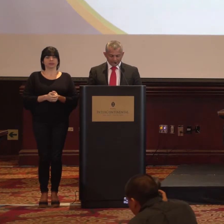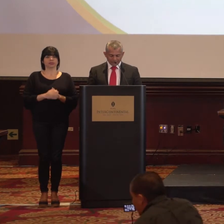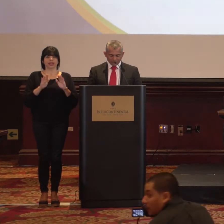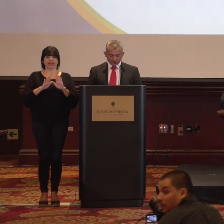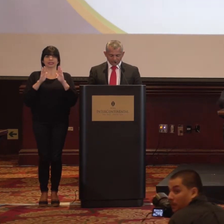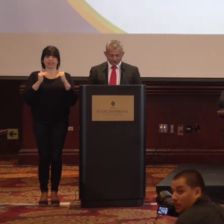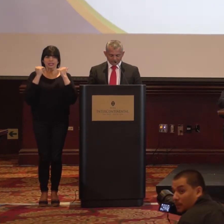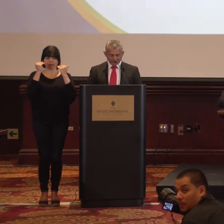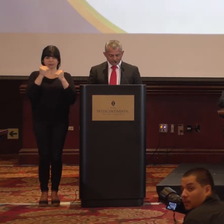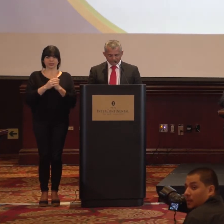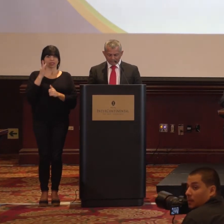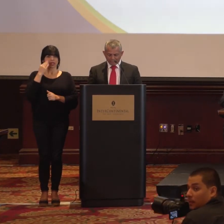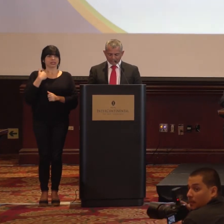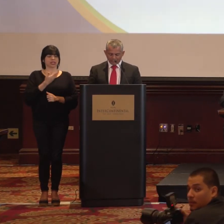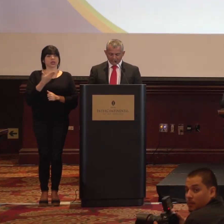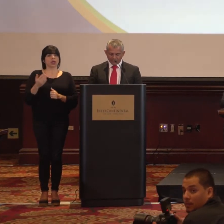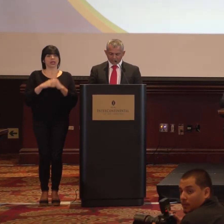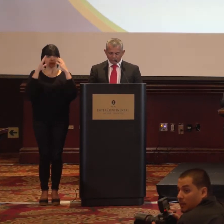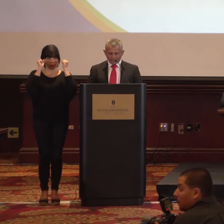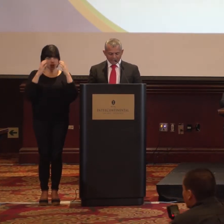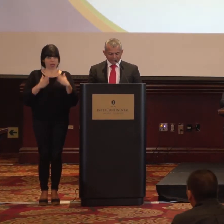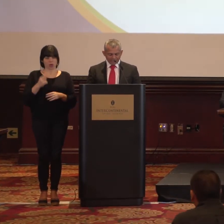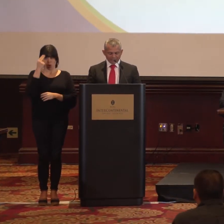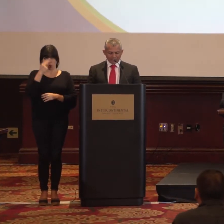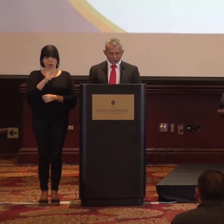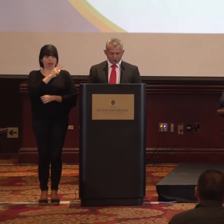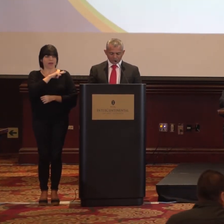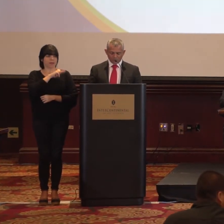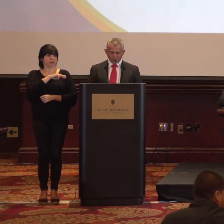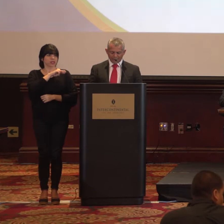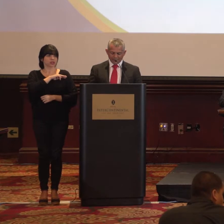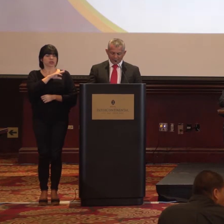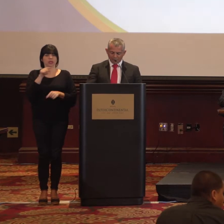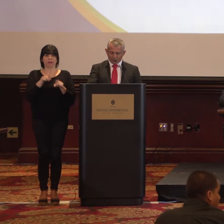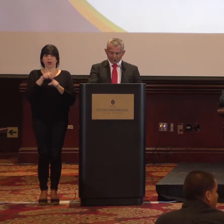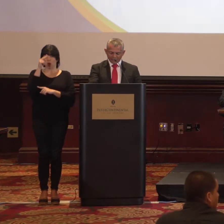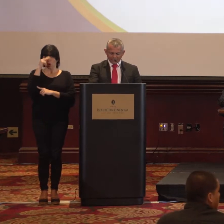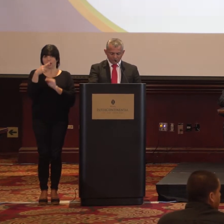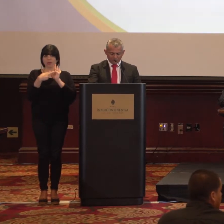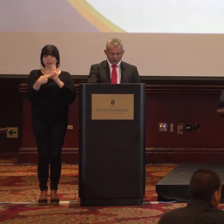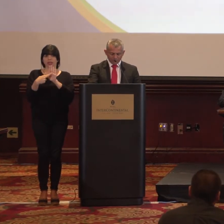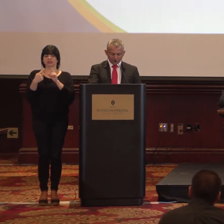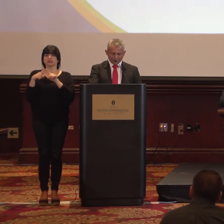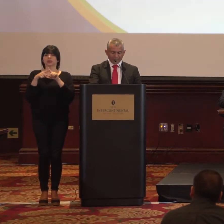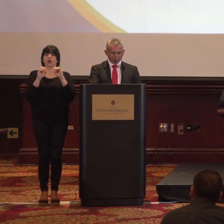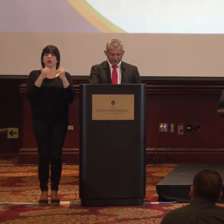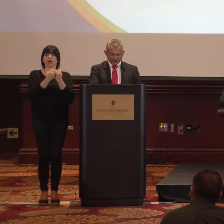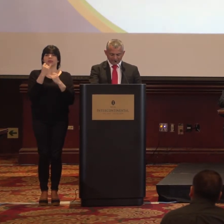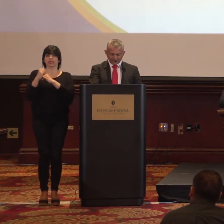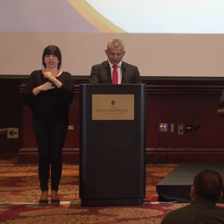excelentísimos señoras señores y señoras trajadores y honorables jefes de Misión y honorables representantes de organismos